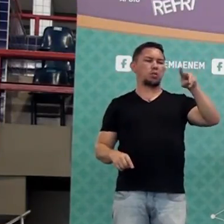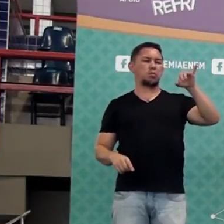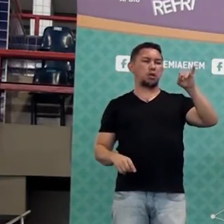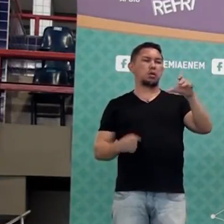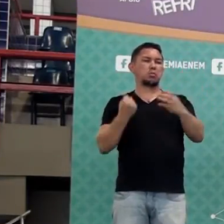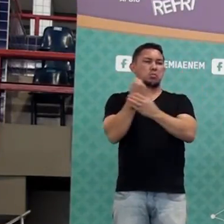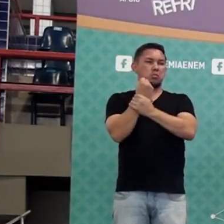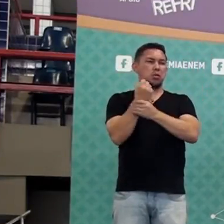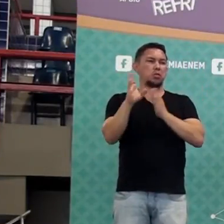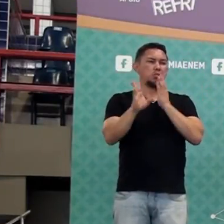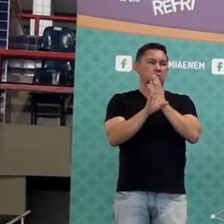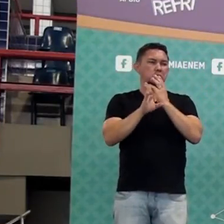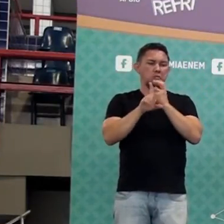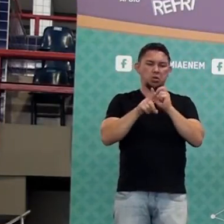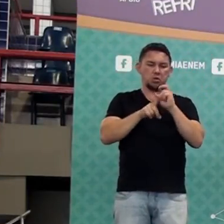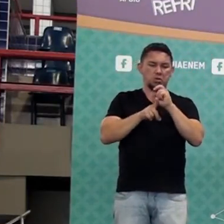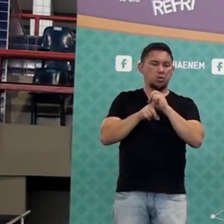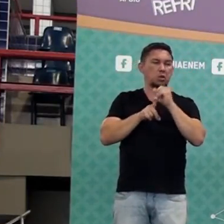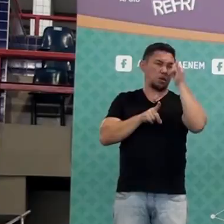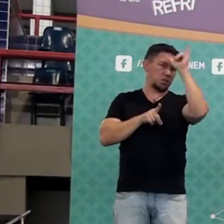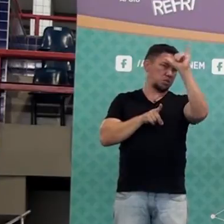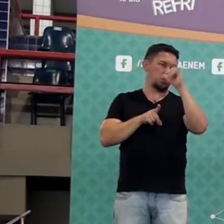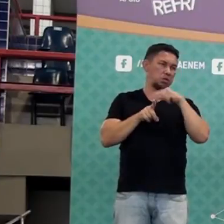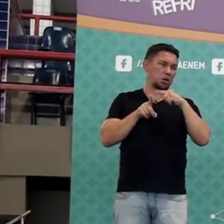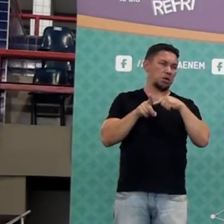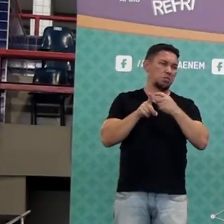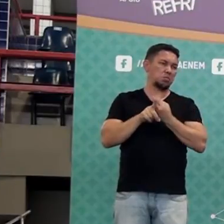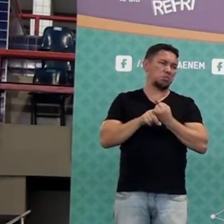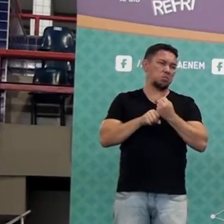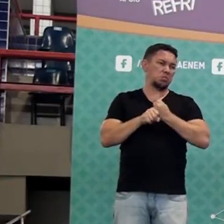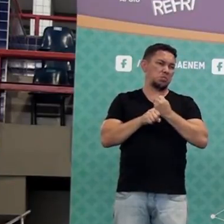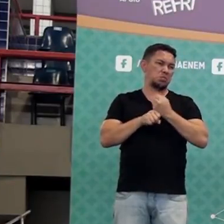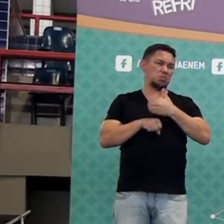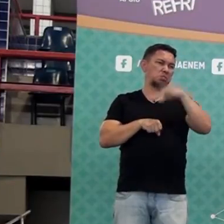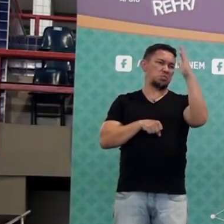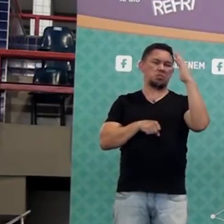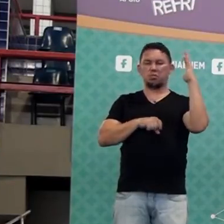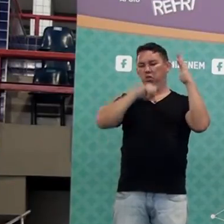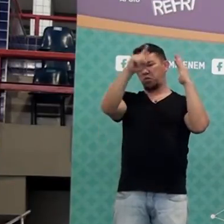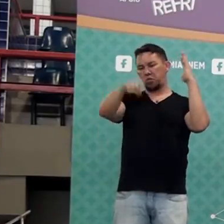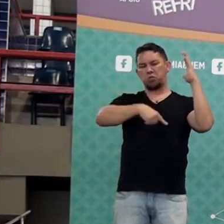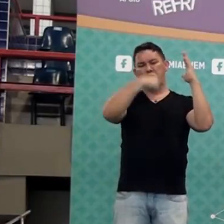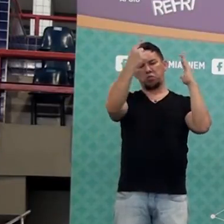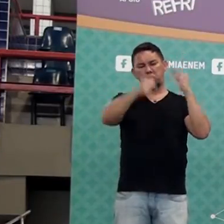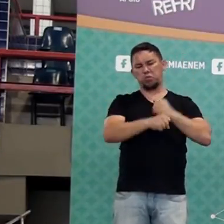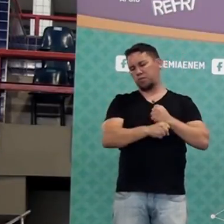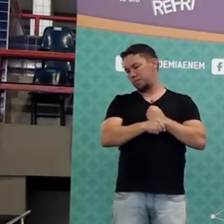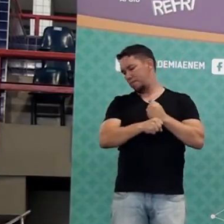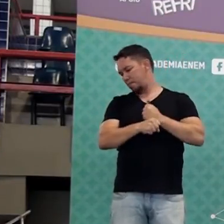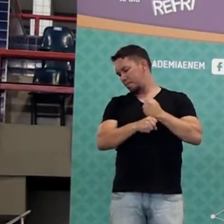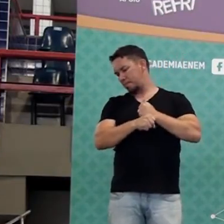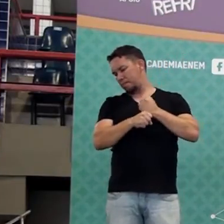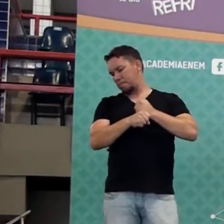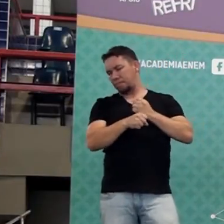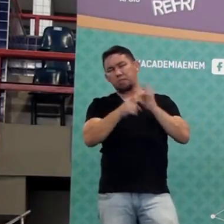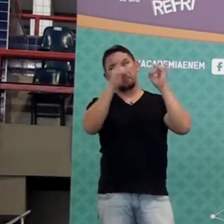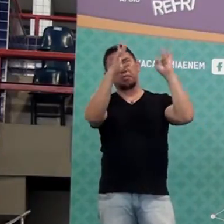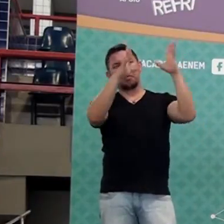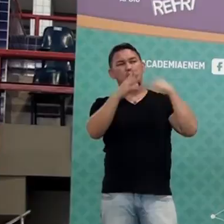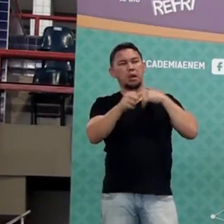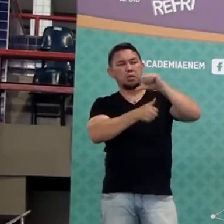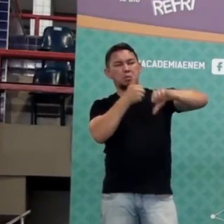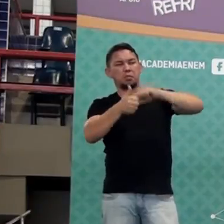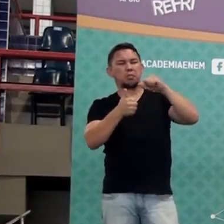mais resistente ao processo de corrosão. Então, essas pás você instala e elas vão passar muitos e muitos anos sem